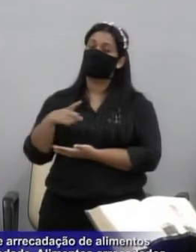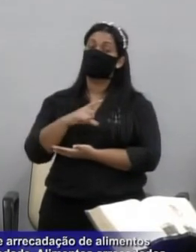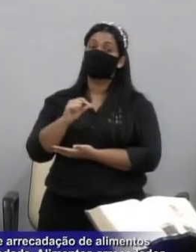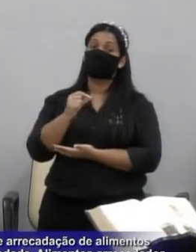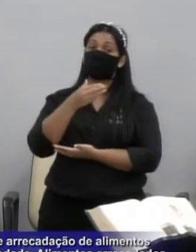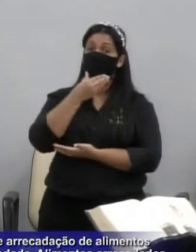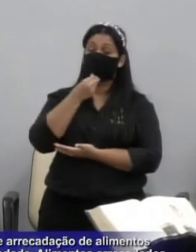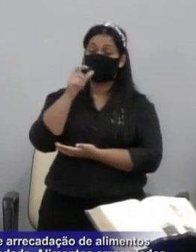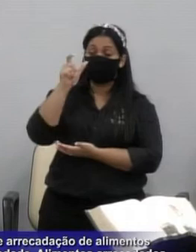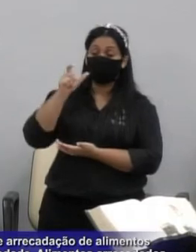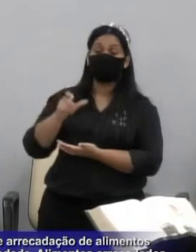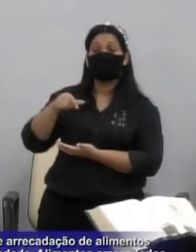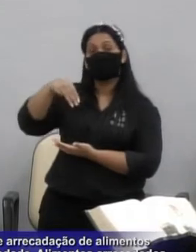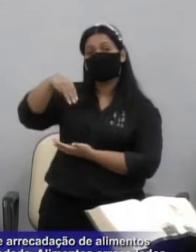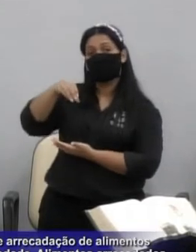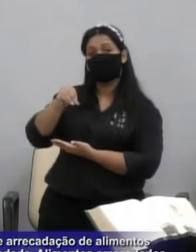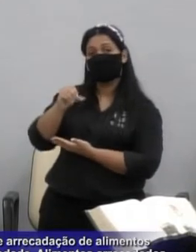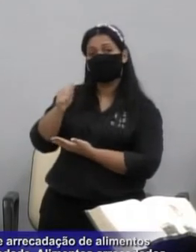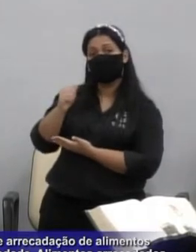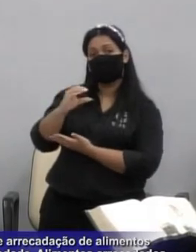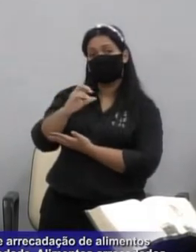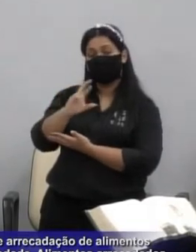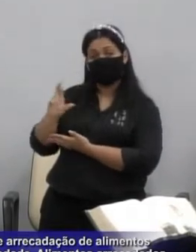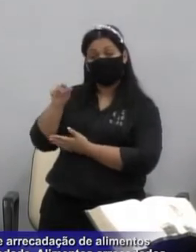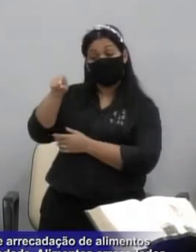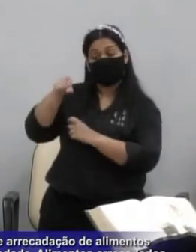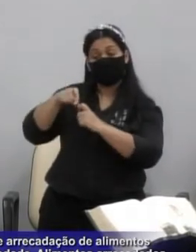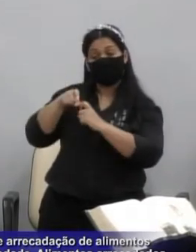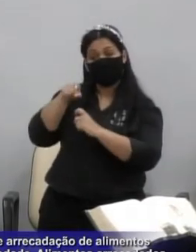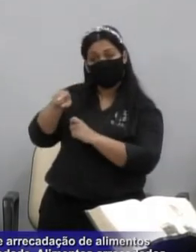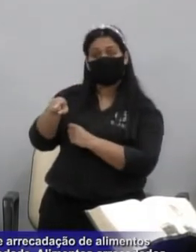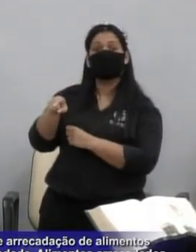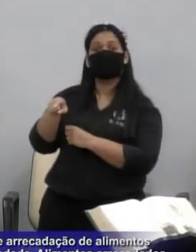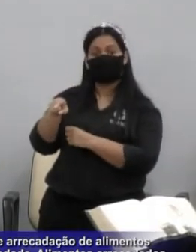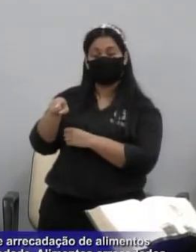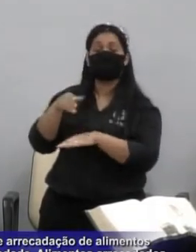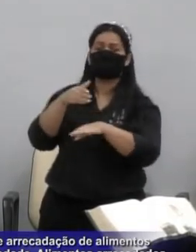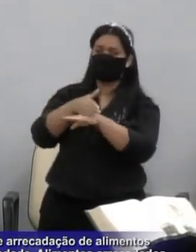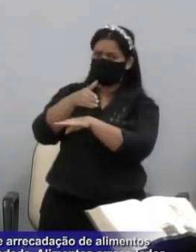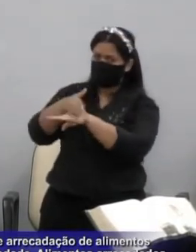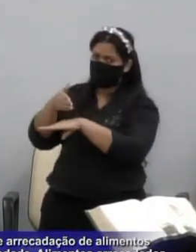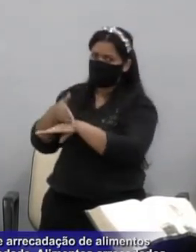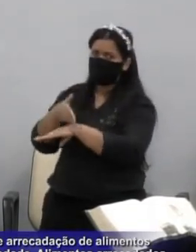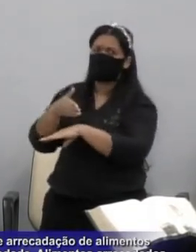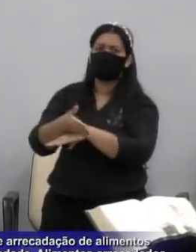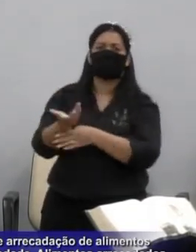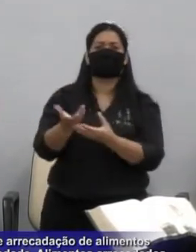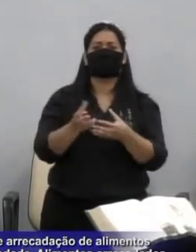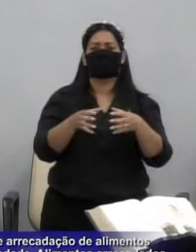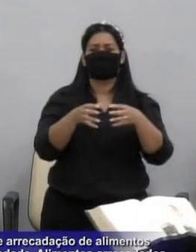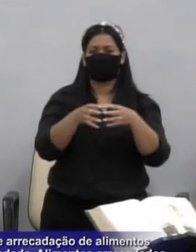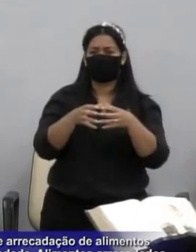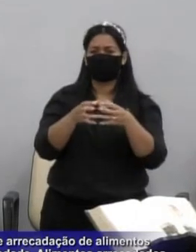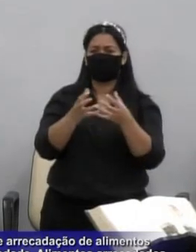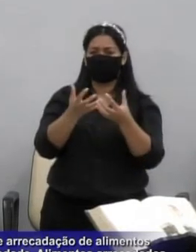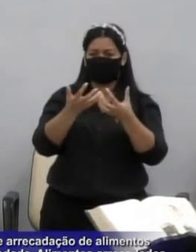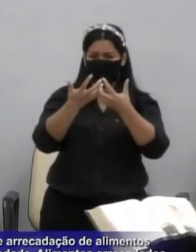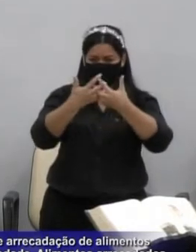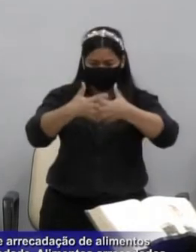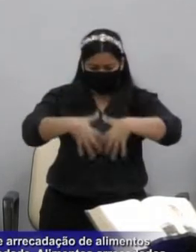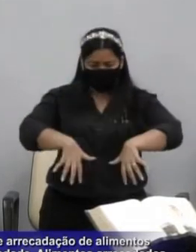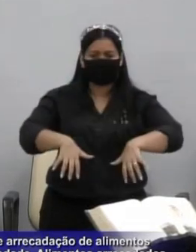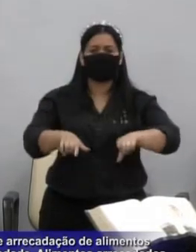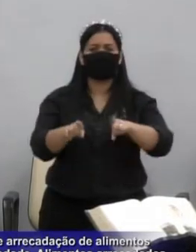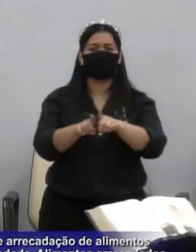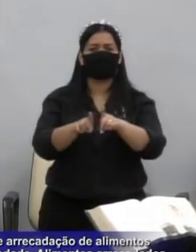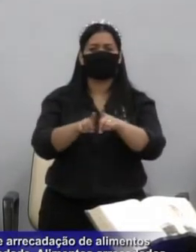Moacir Borges, que é um médico da cidade, participa aí do Rotary, da maçonaria.